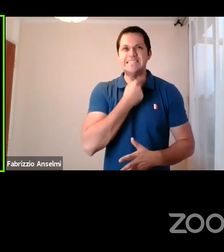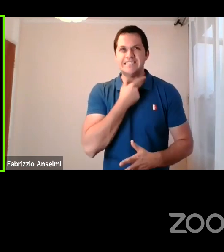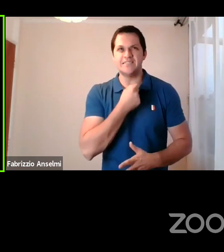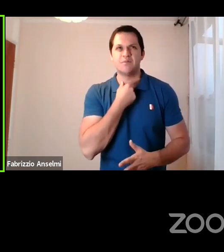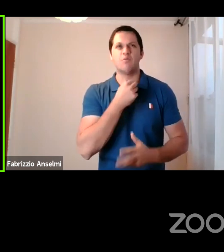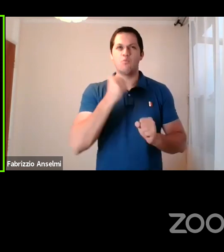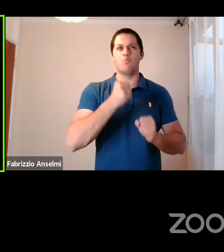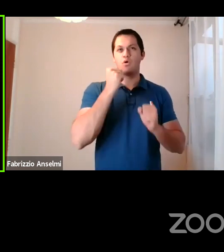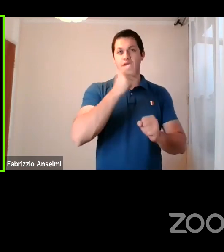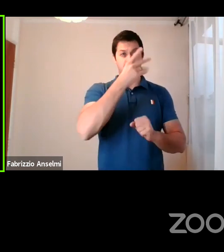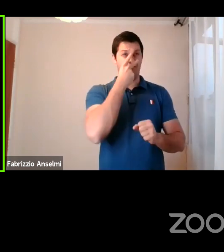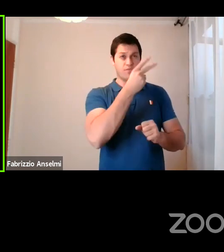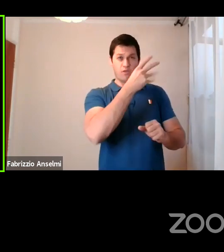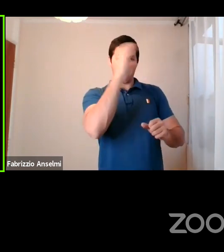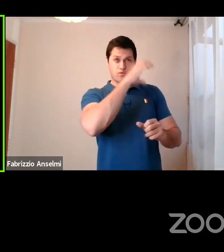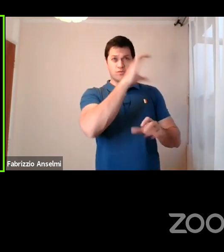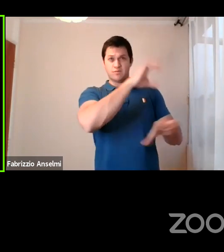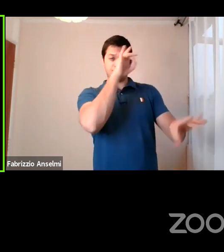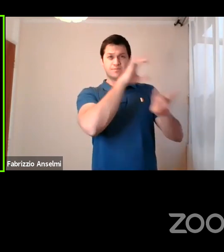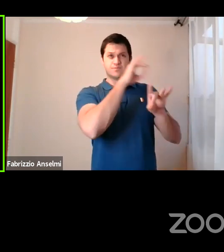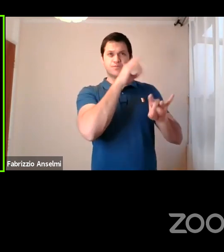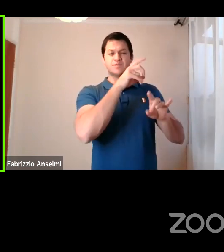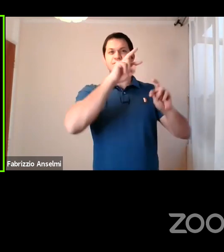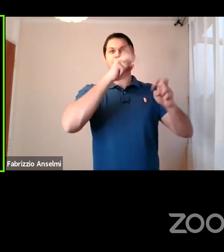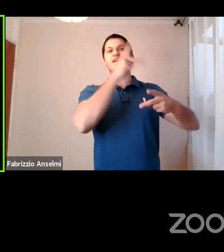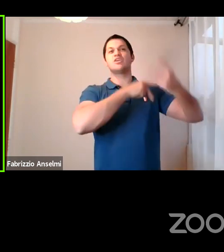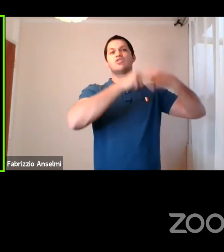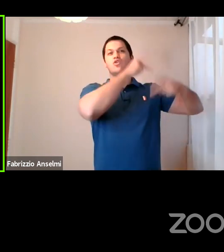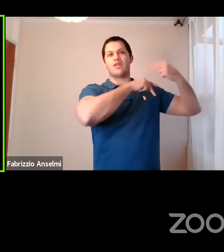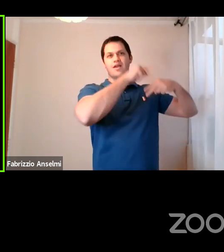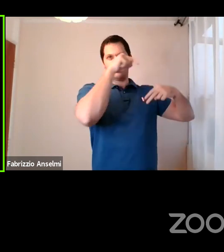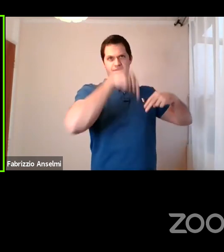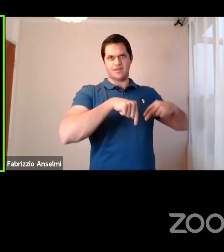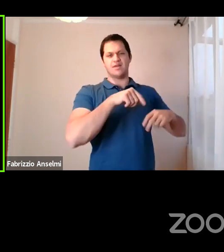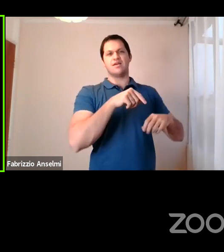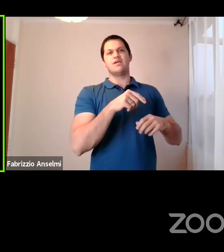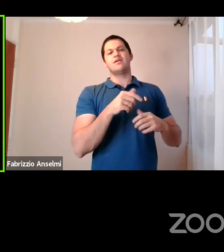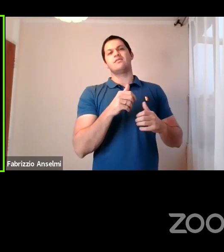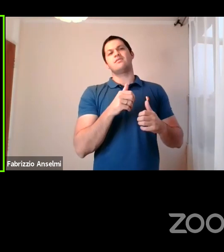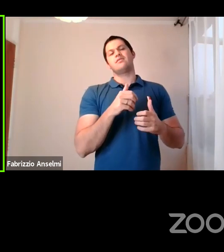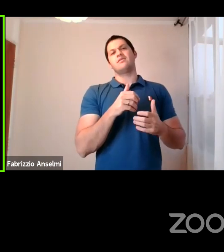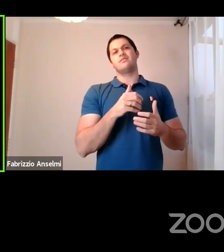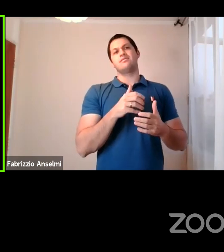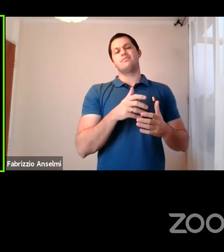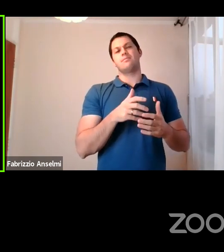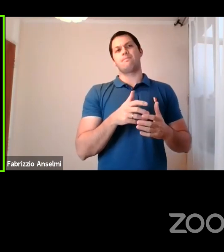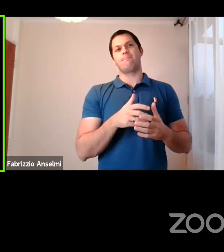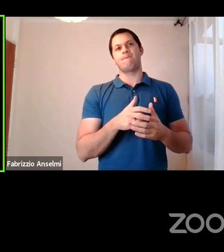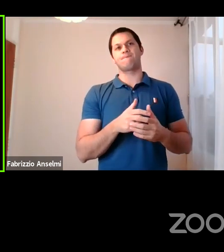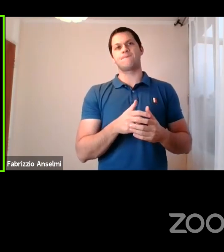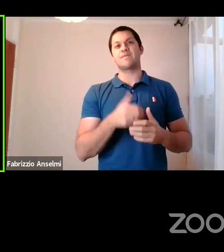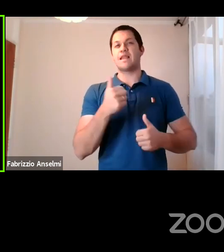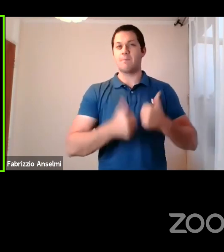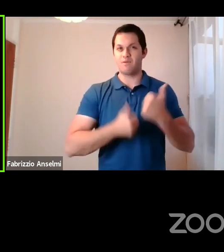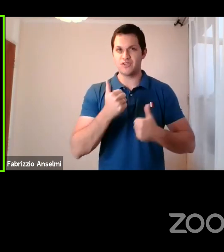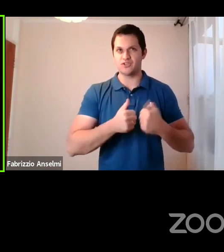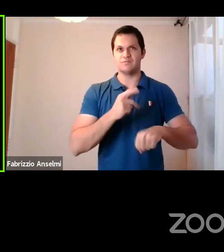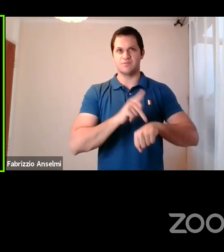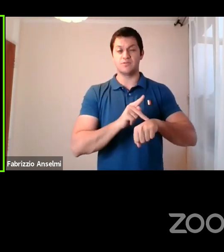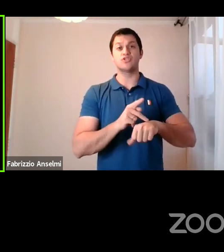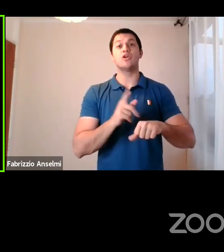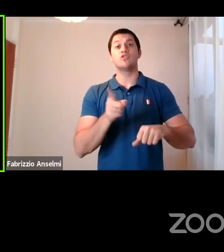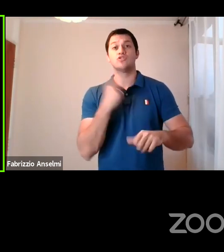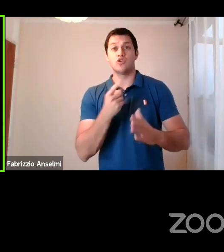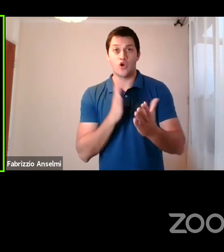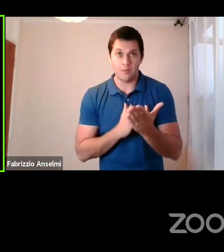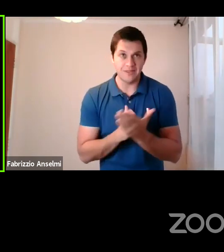en la historia y en el desarrollo de la disciplina. Y por ello entonces generamos esta investigación, que no